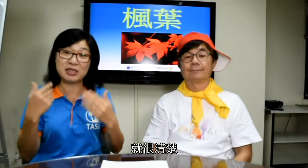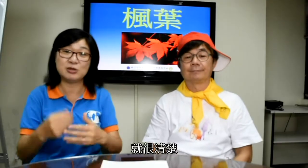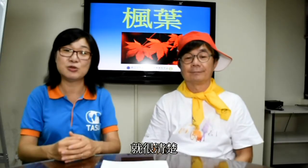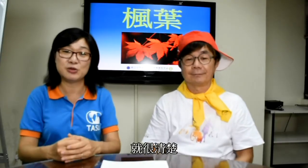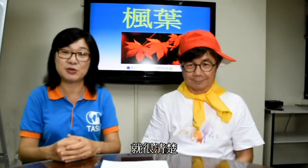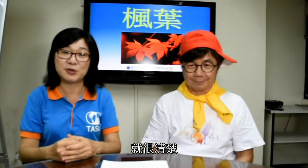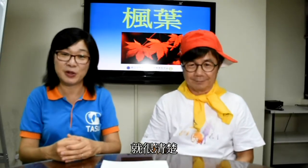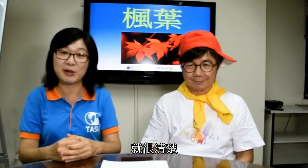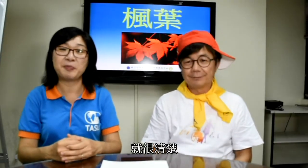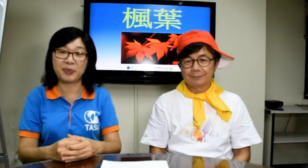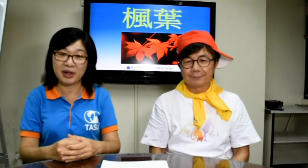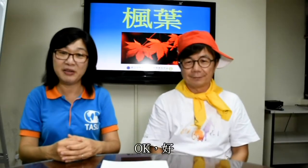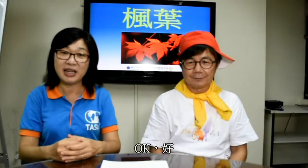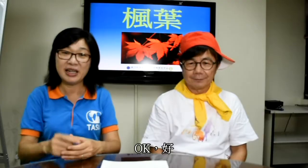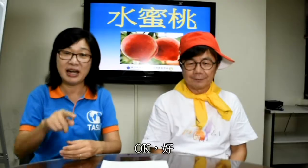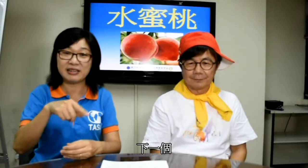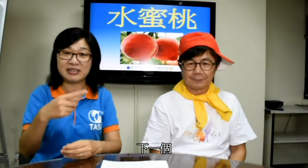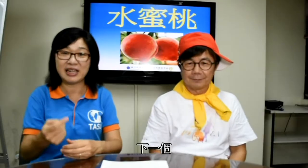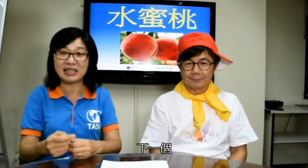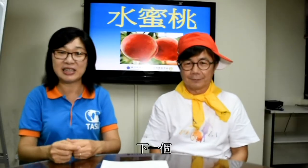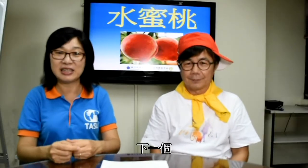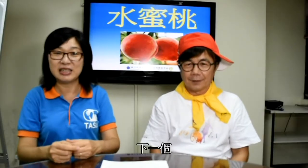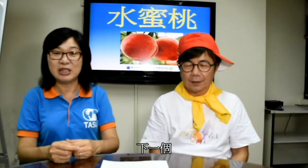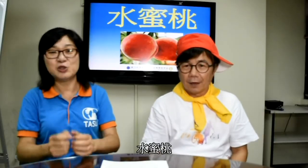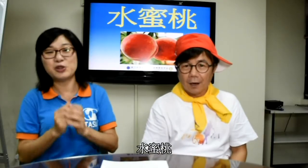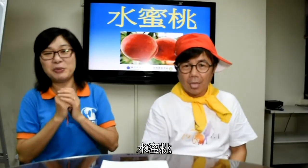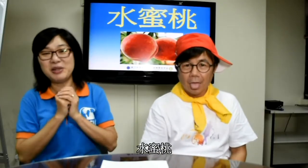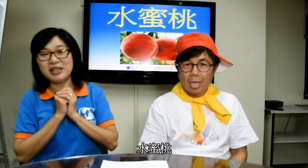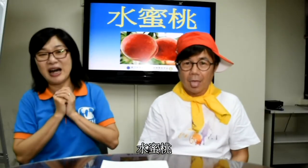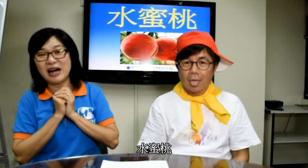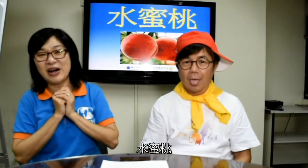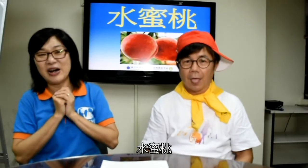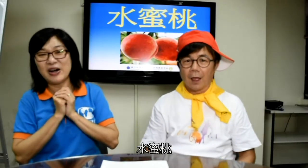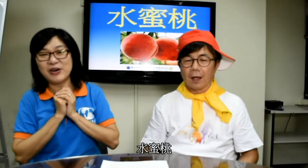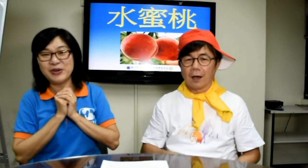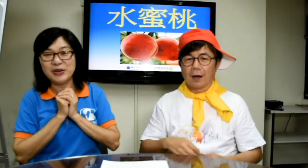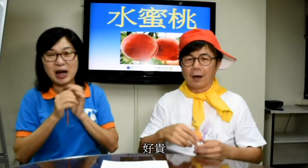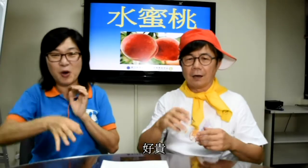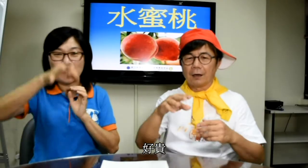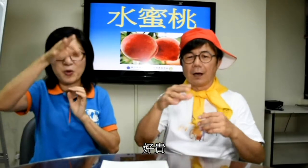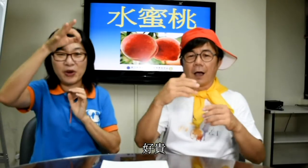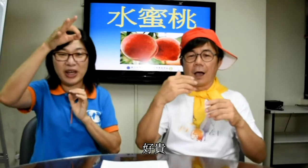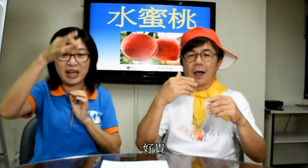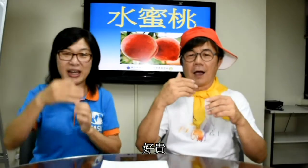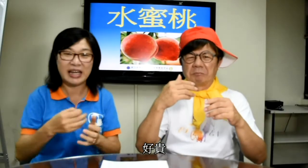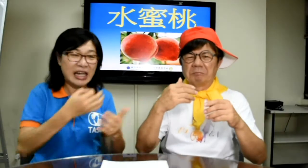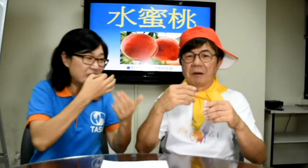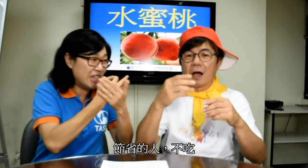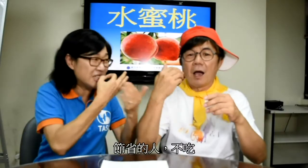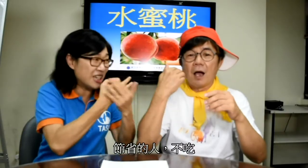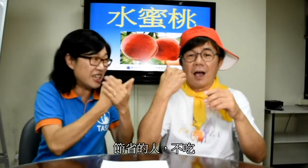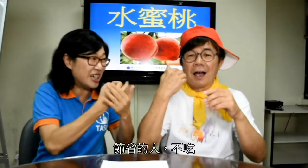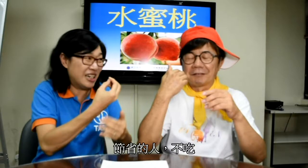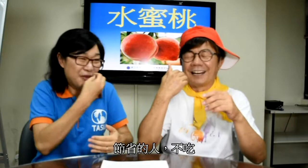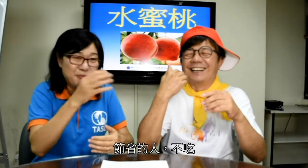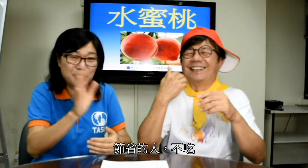楚。OK， 好，下一个水蜜桃，好贵，节省的人不